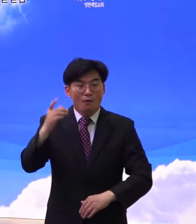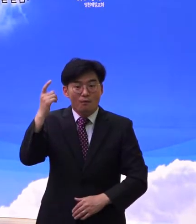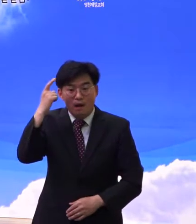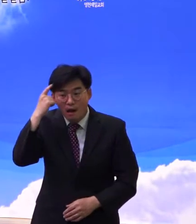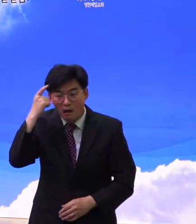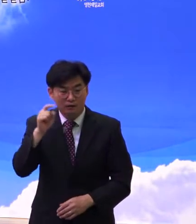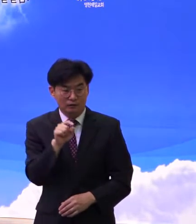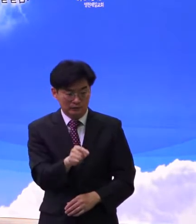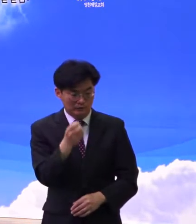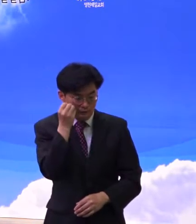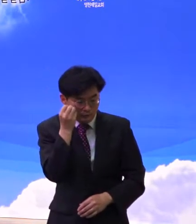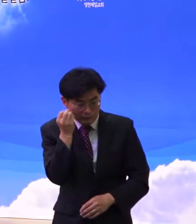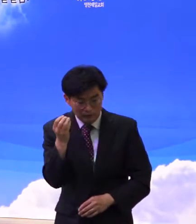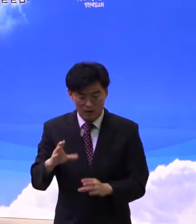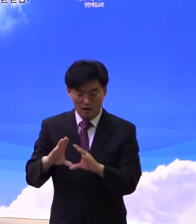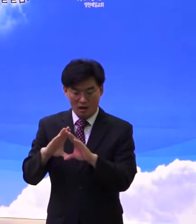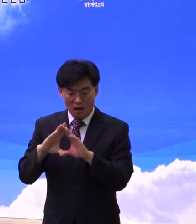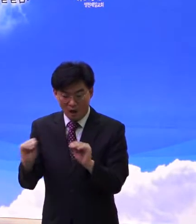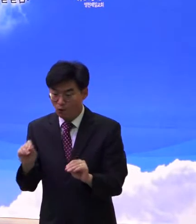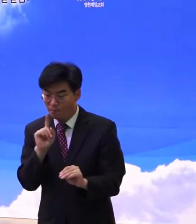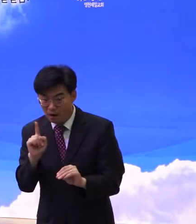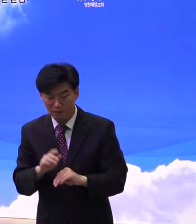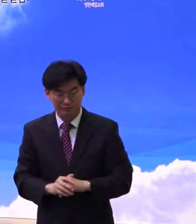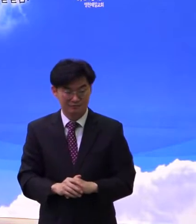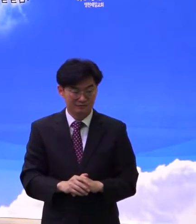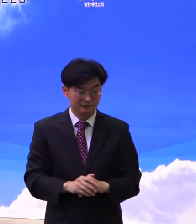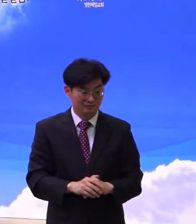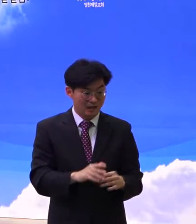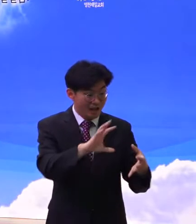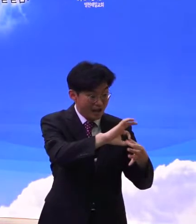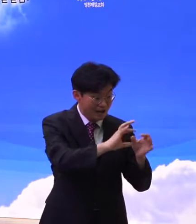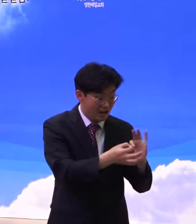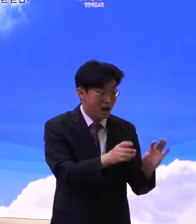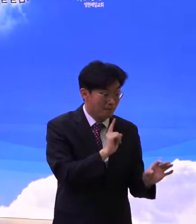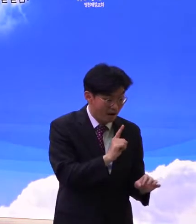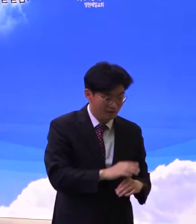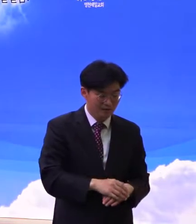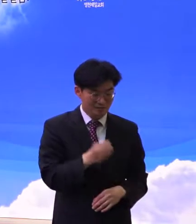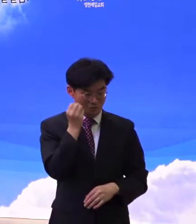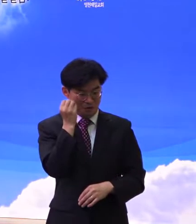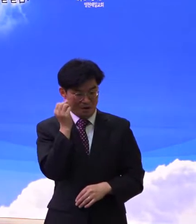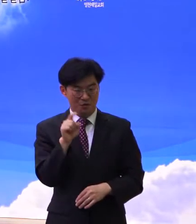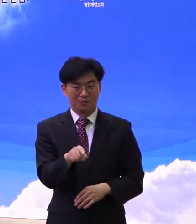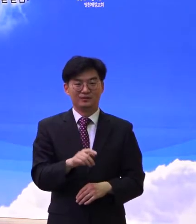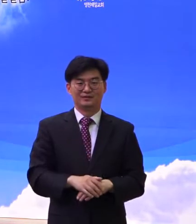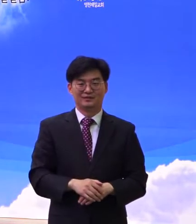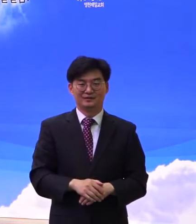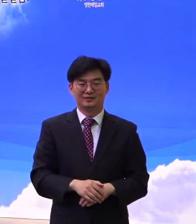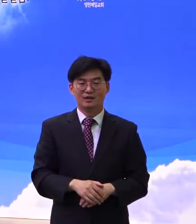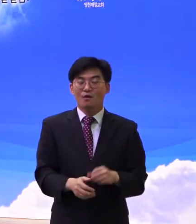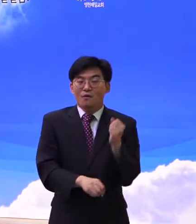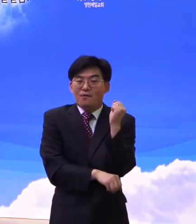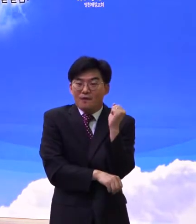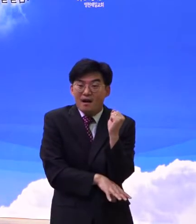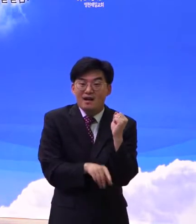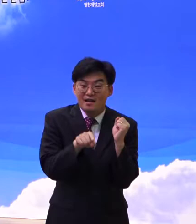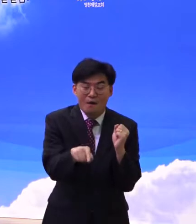언어로 이야기하는 이 사람들 다 갈릴리 사람이 아니냐. 갈릴리 사람이면 배운 것도 없고